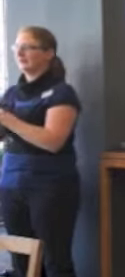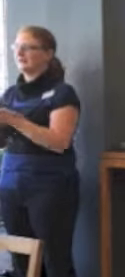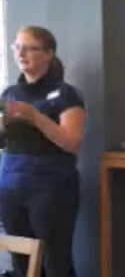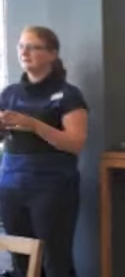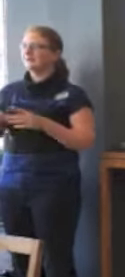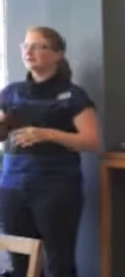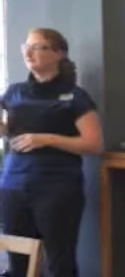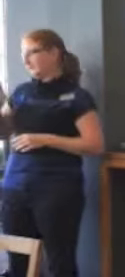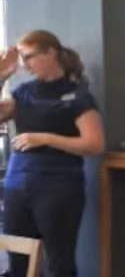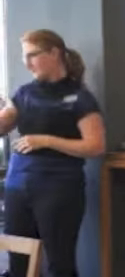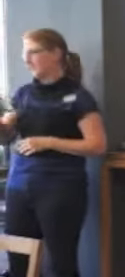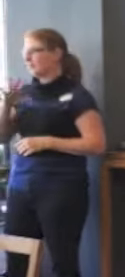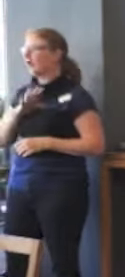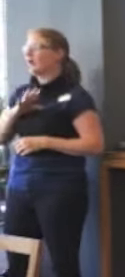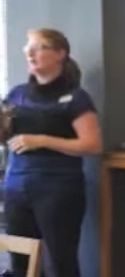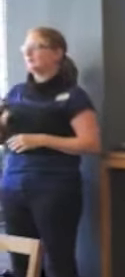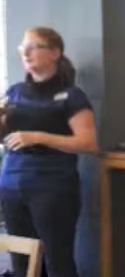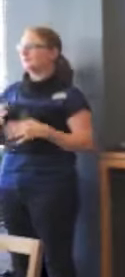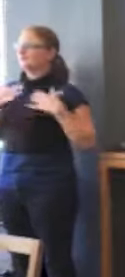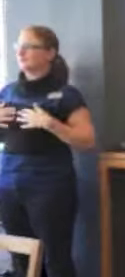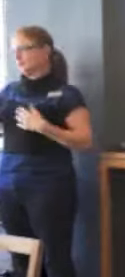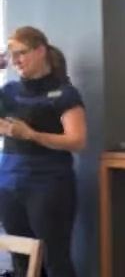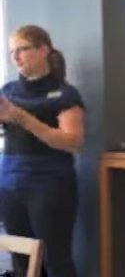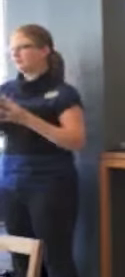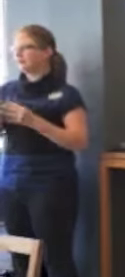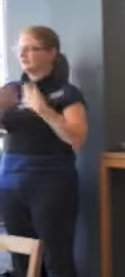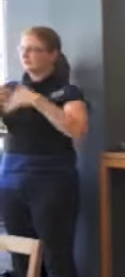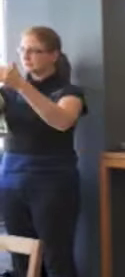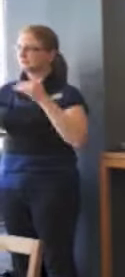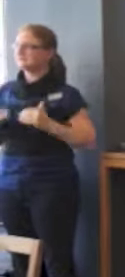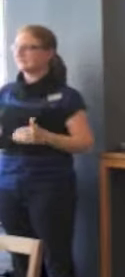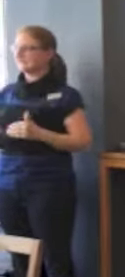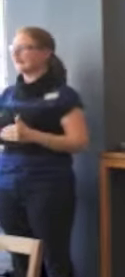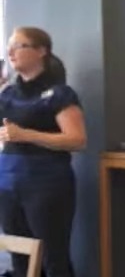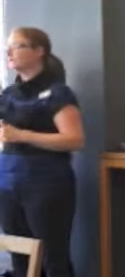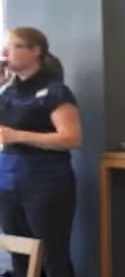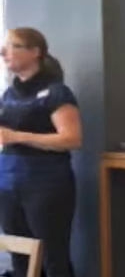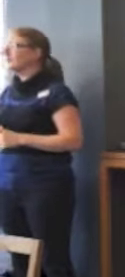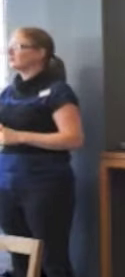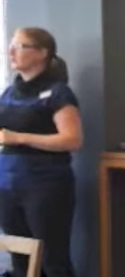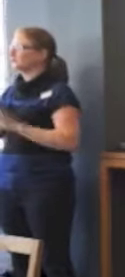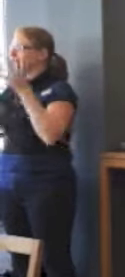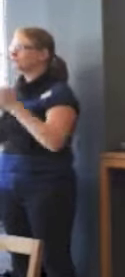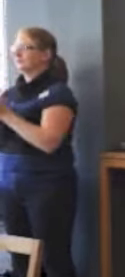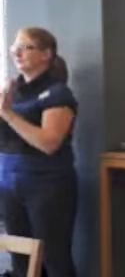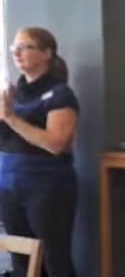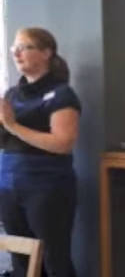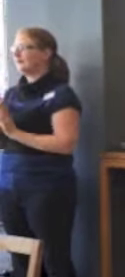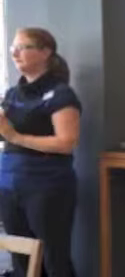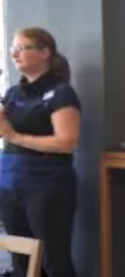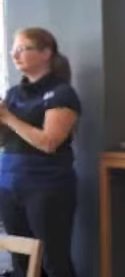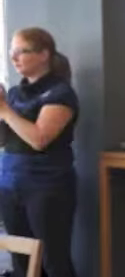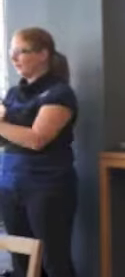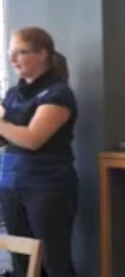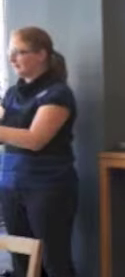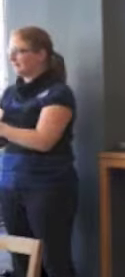psykiska funktionsnedsättningar, ungdomar som inte klarar att fullfölja skolarbetet, personer med utländsk bakgrund. Och